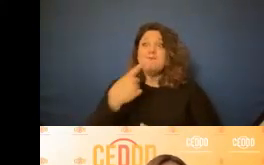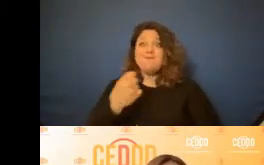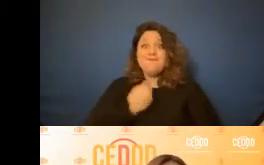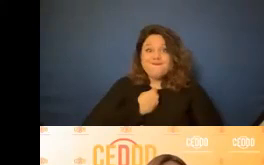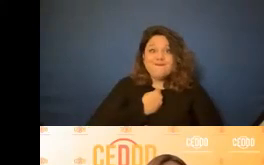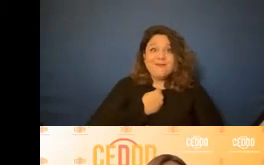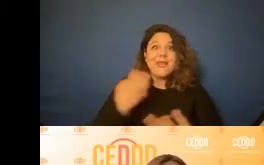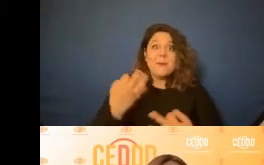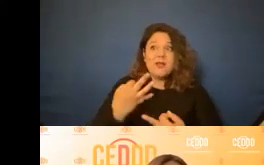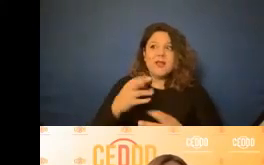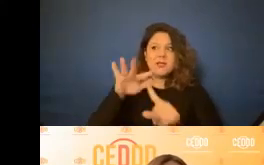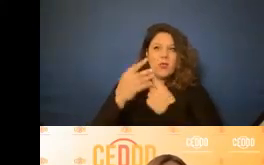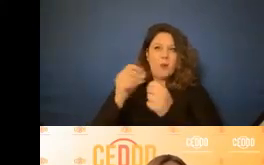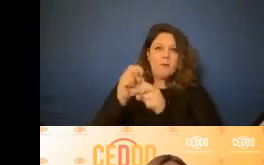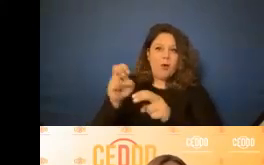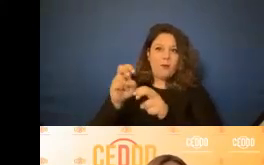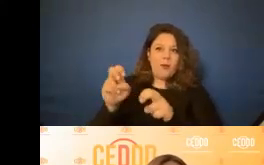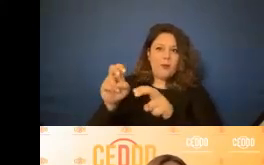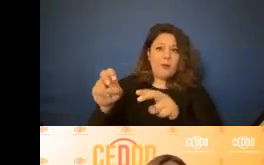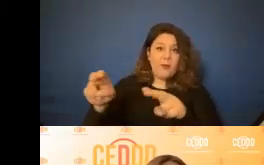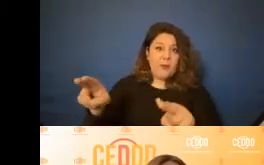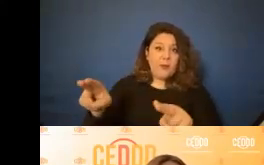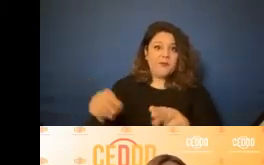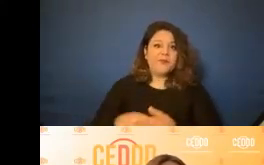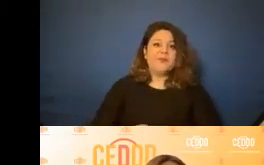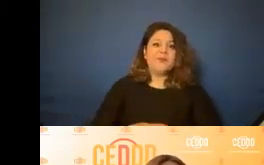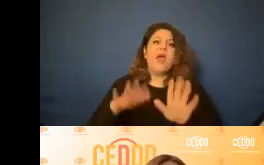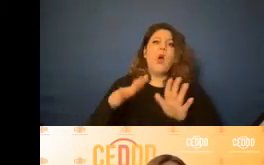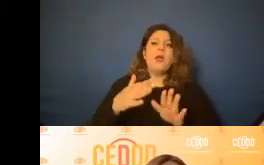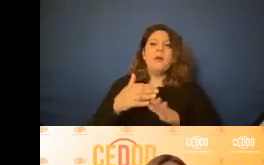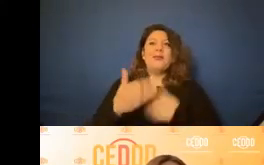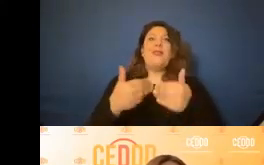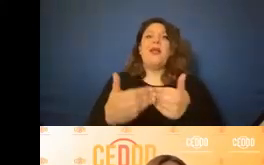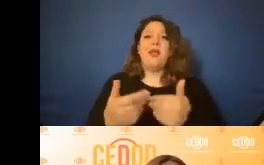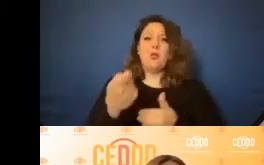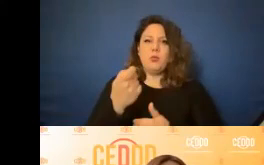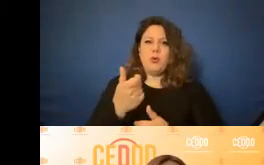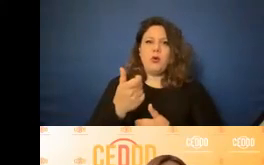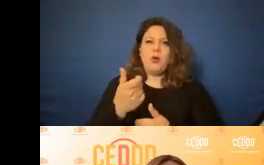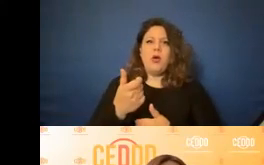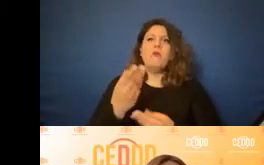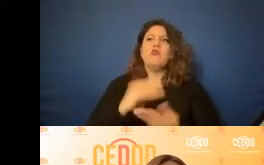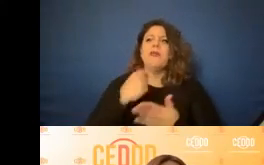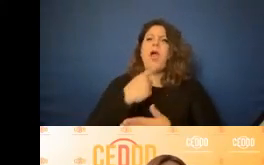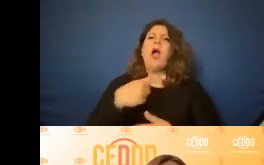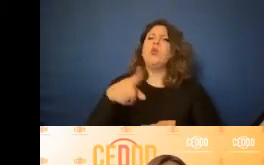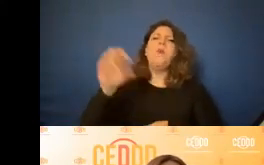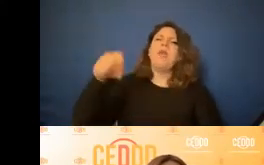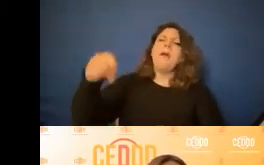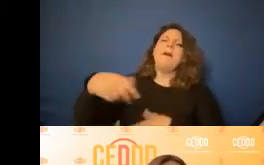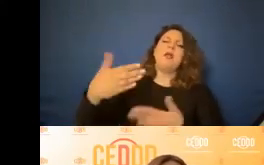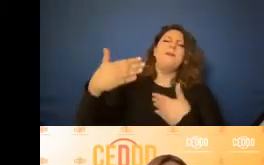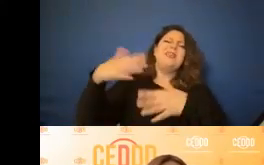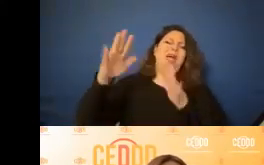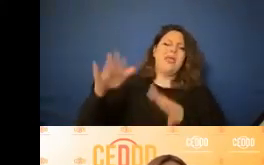que se incremente. Por tanto, aunque sea un poco anticiparme, tú ignórales que no pasa nada. No,